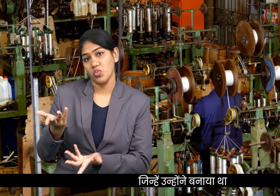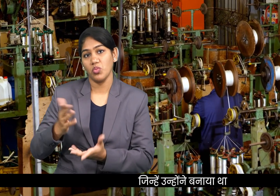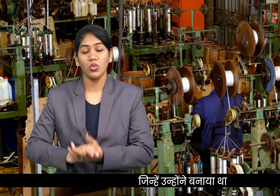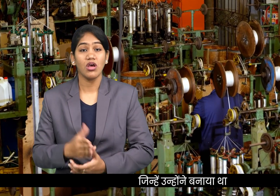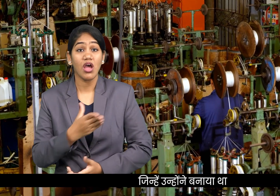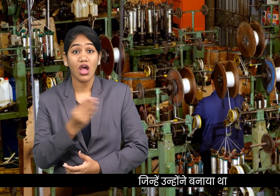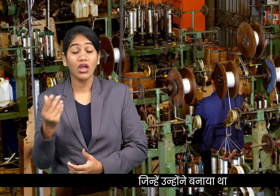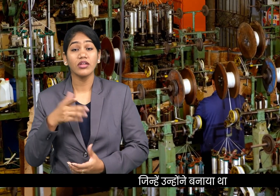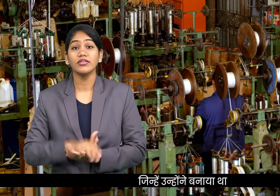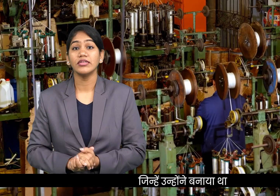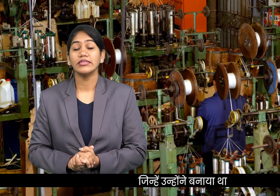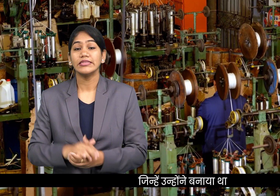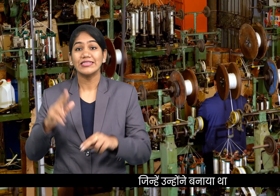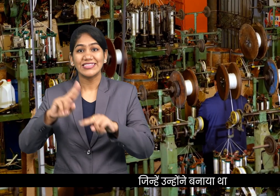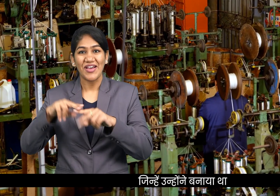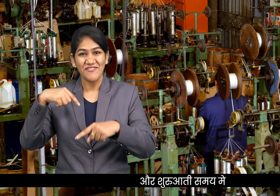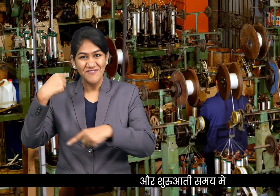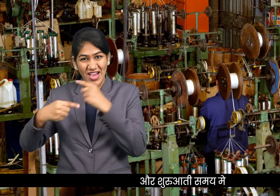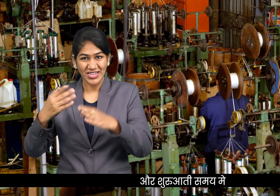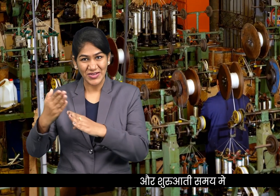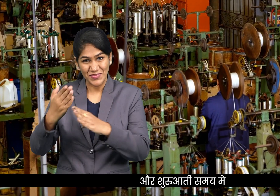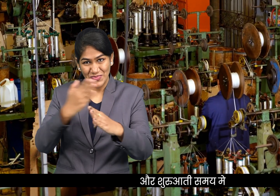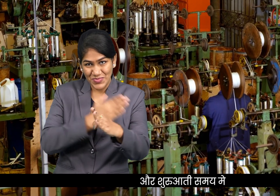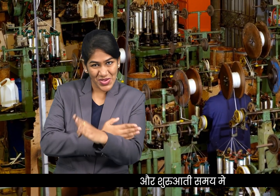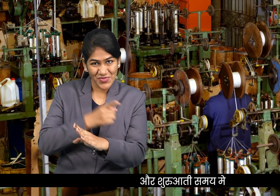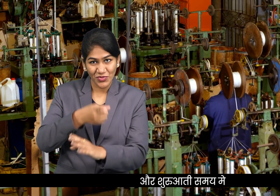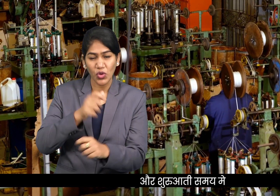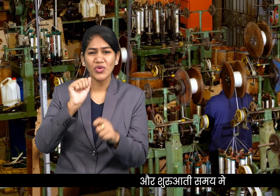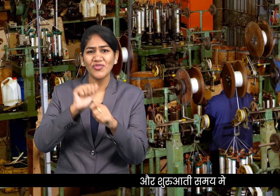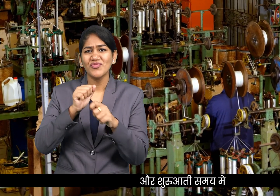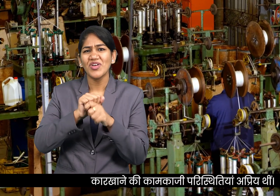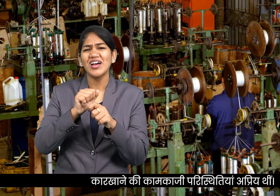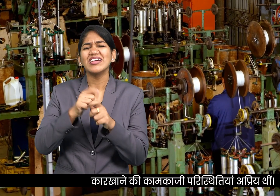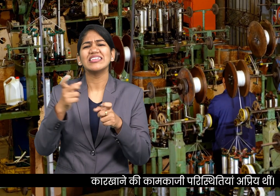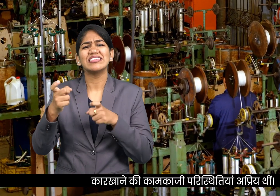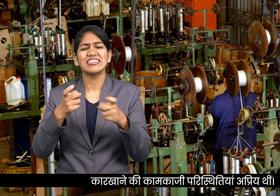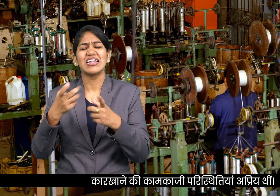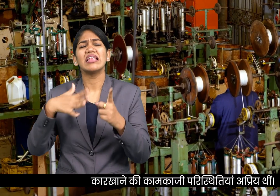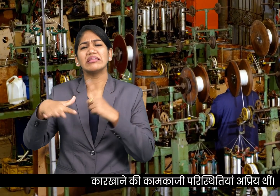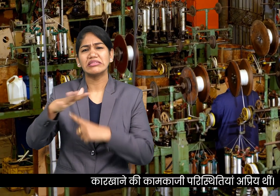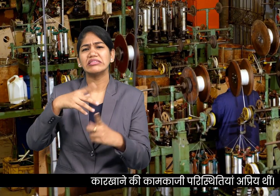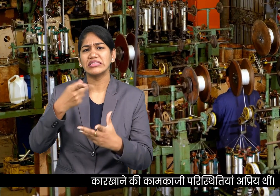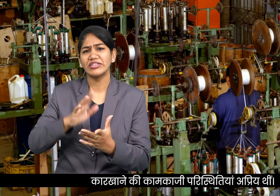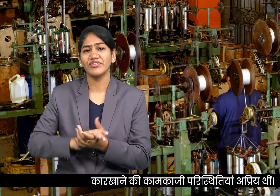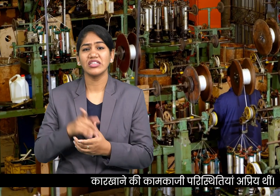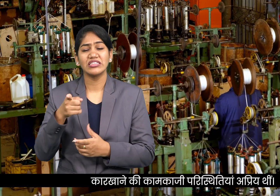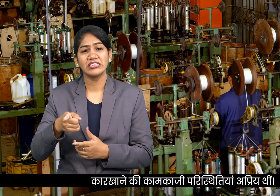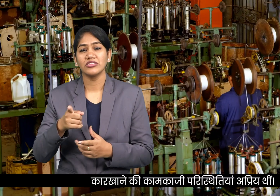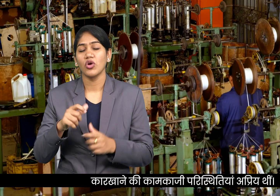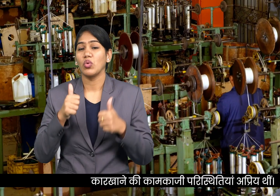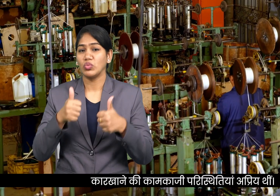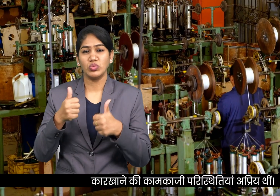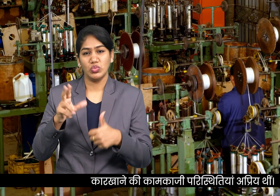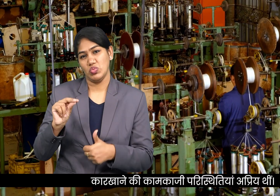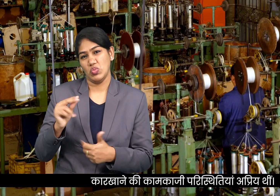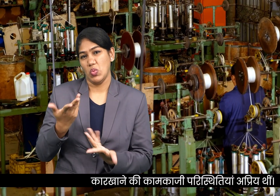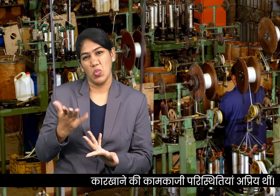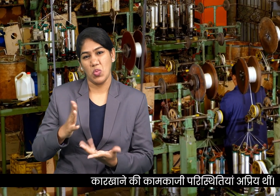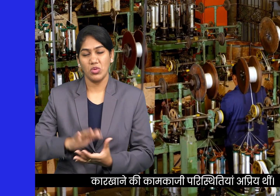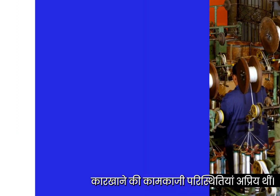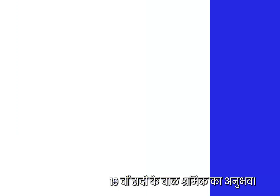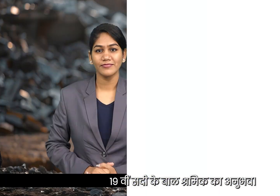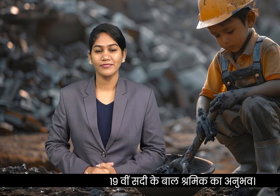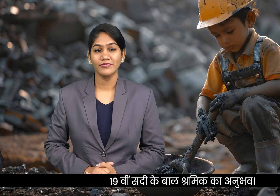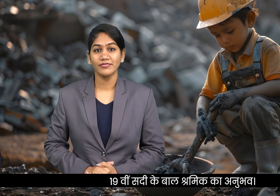जिन्हें उन्होंने बनाया था, और शुरुआती समय में कारखाने की कामकाजी परिस्थितियां अप्रिय